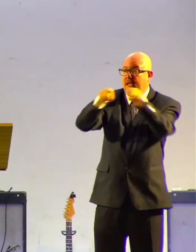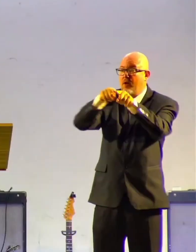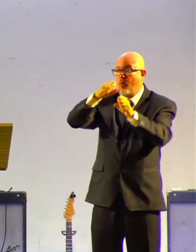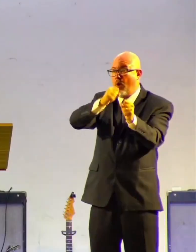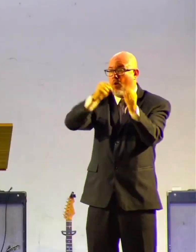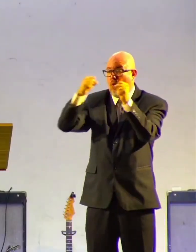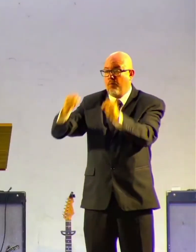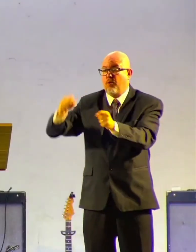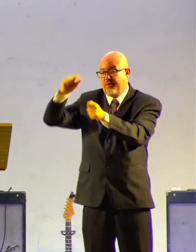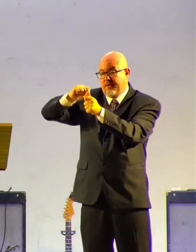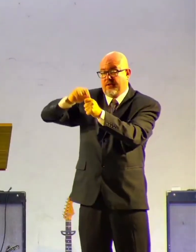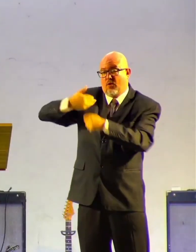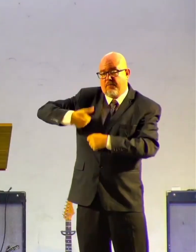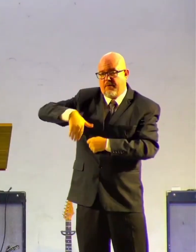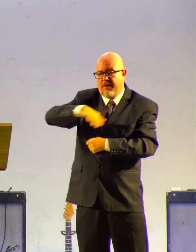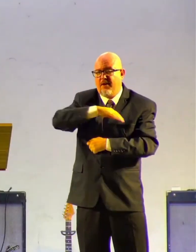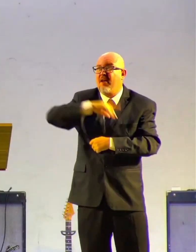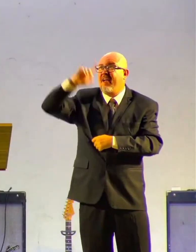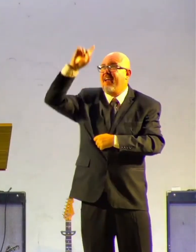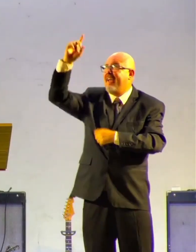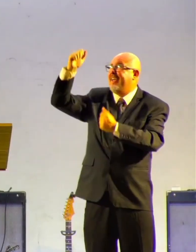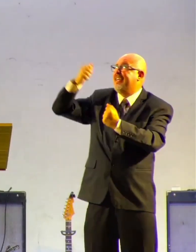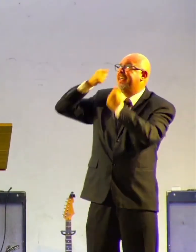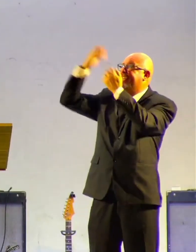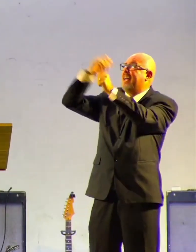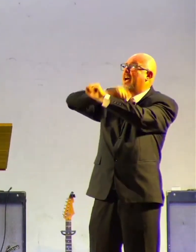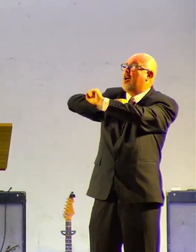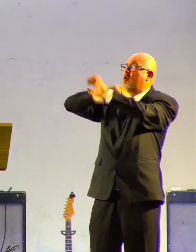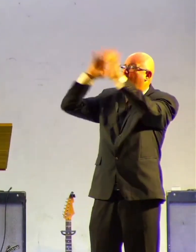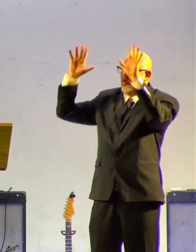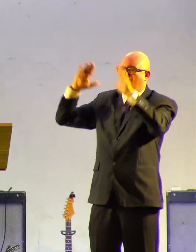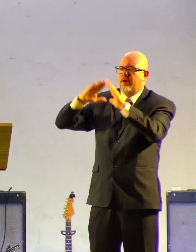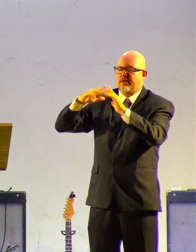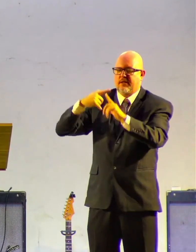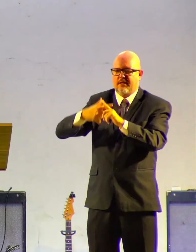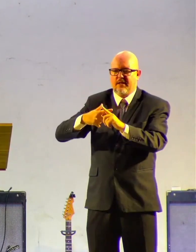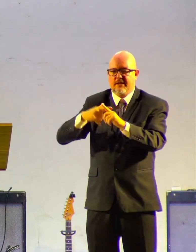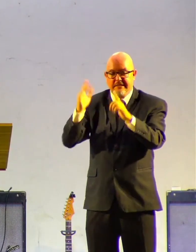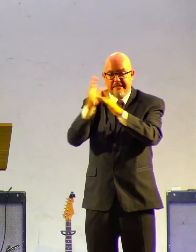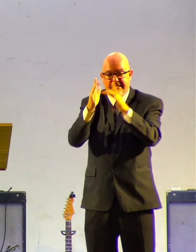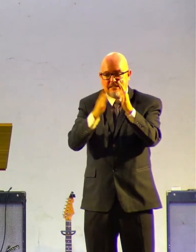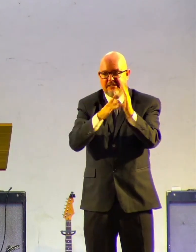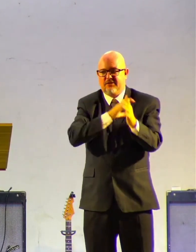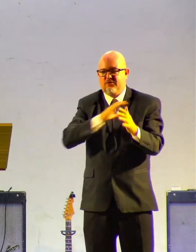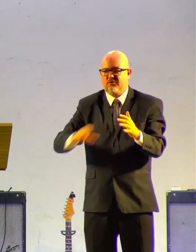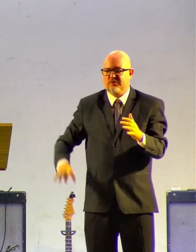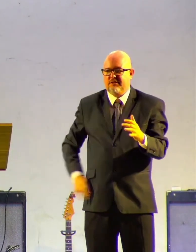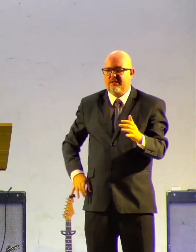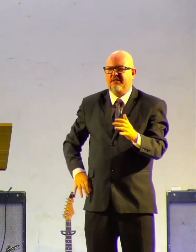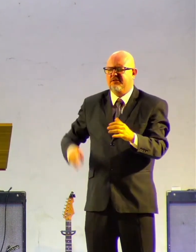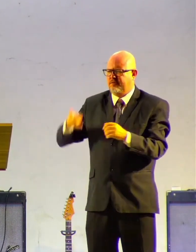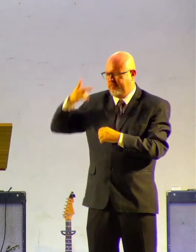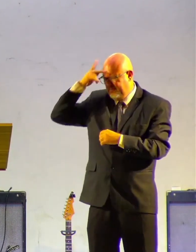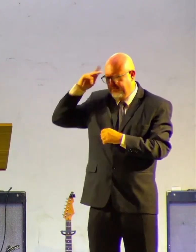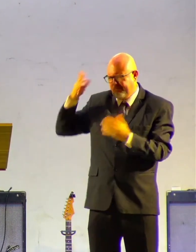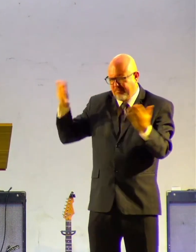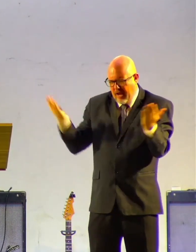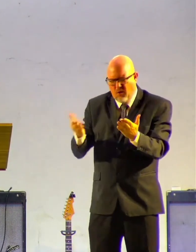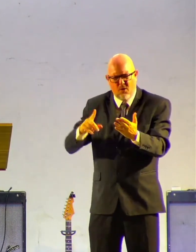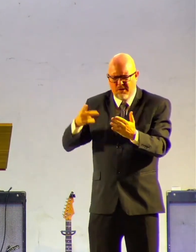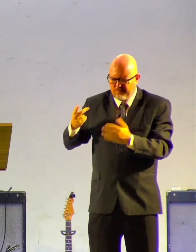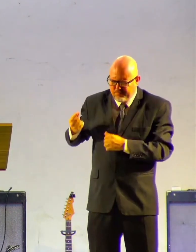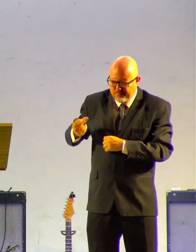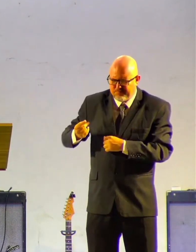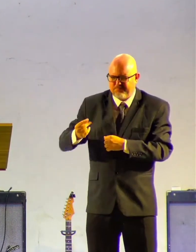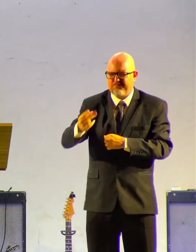seu poder que opera em nós. A Ele seja a glória na igreja, e em Cristo Jesus, agora e pelos séculos